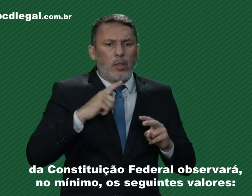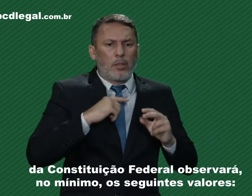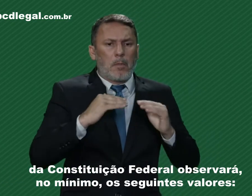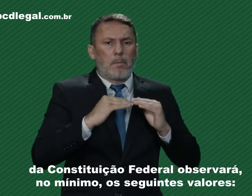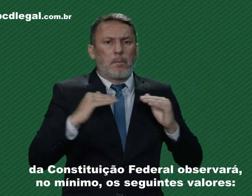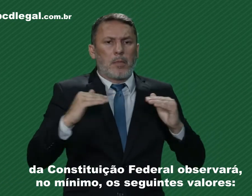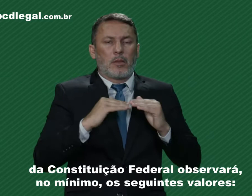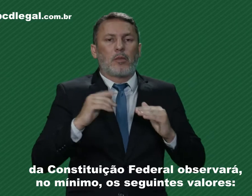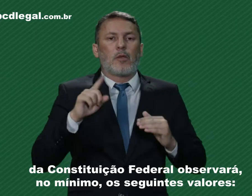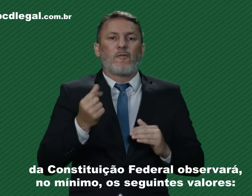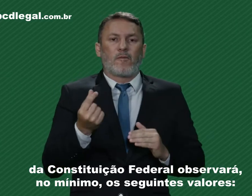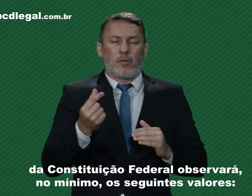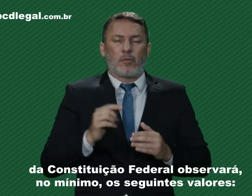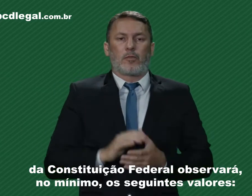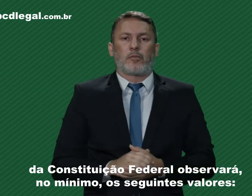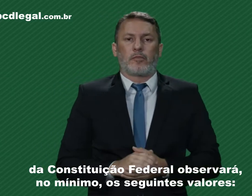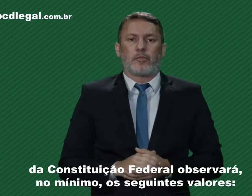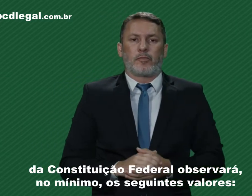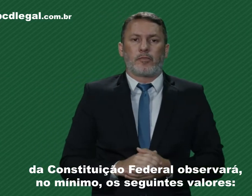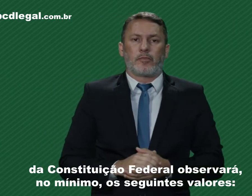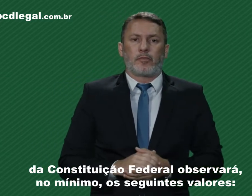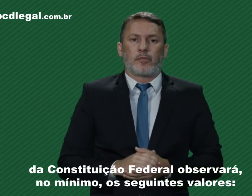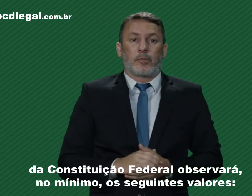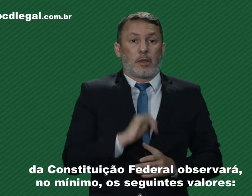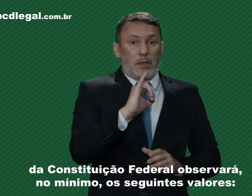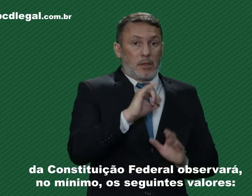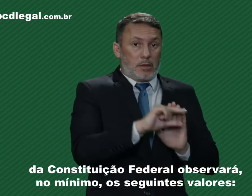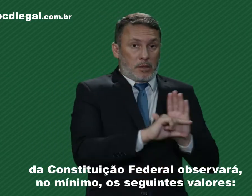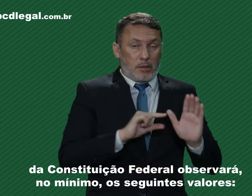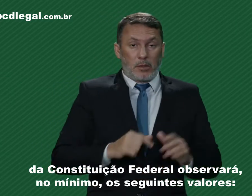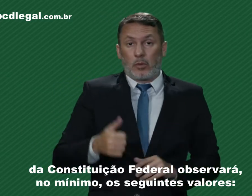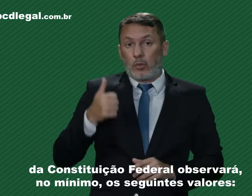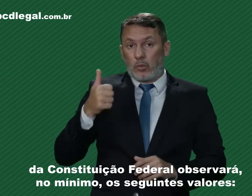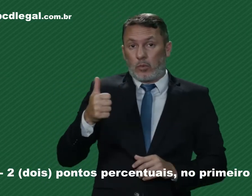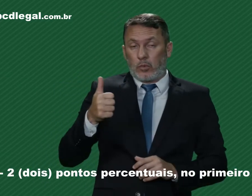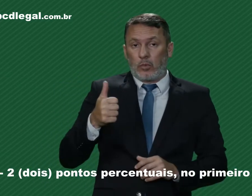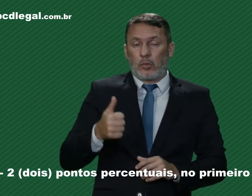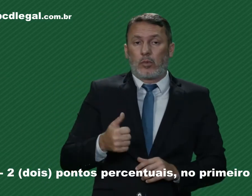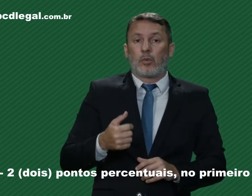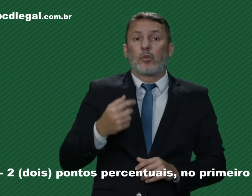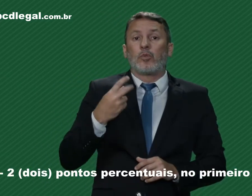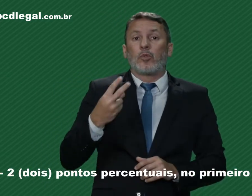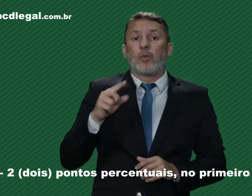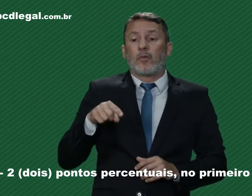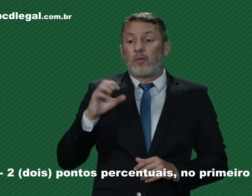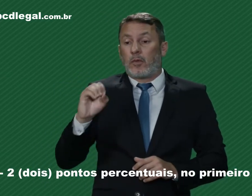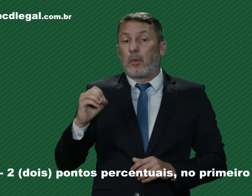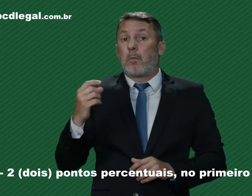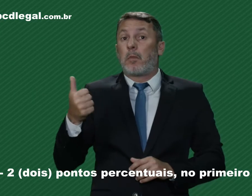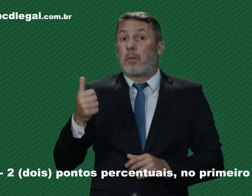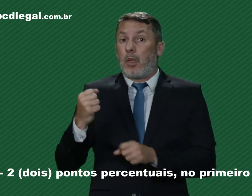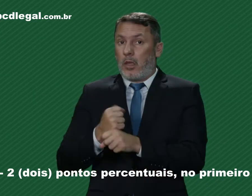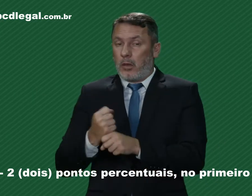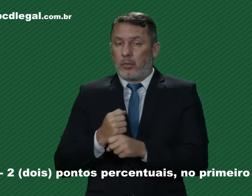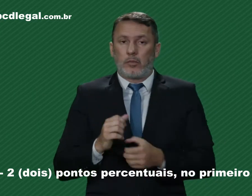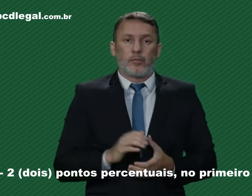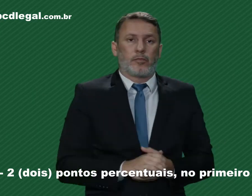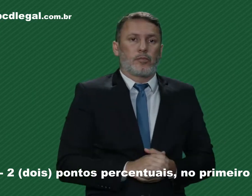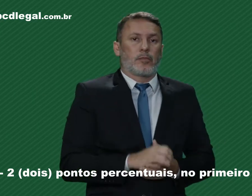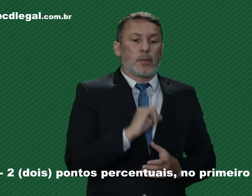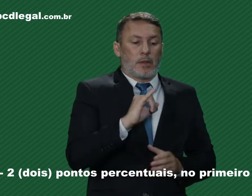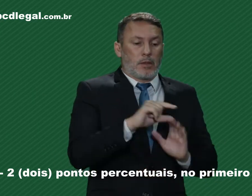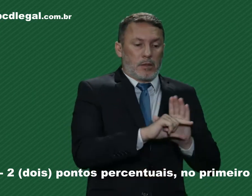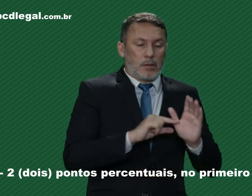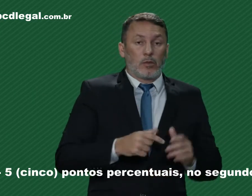Federal observará, no mínimo, os seguintes valores. Inciso 1. 2 pontos percentuais